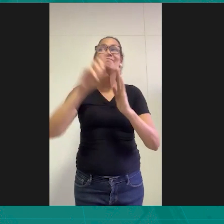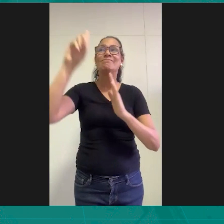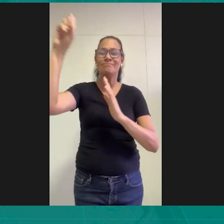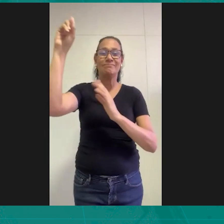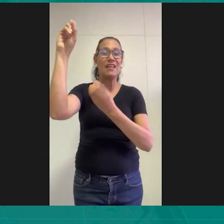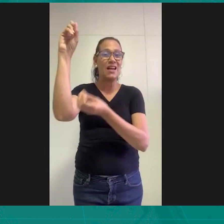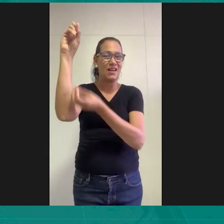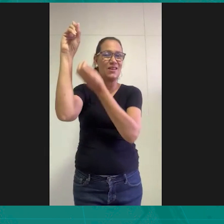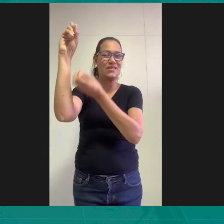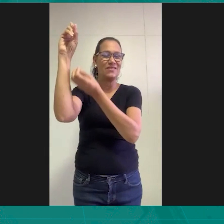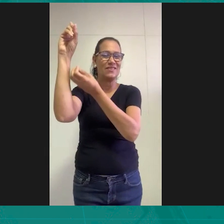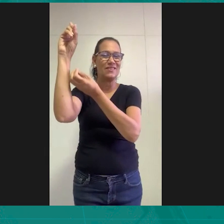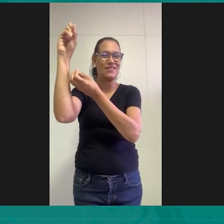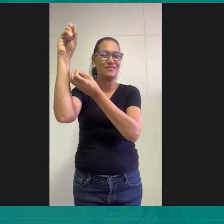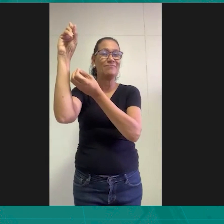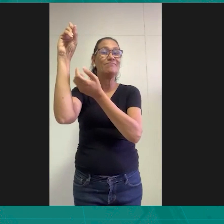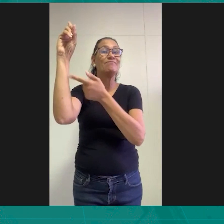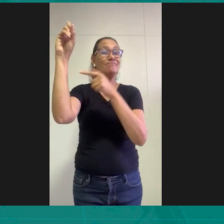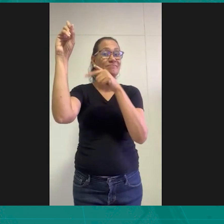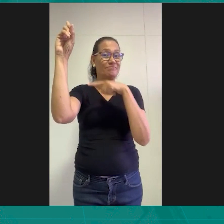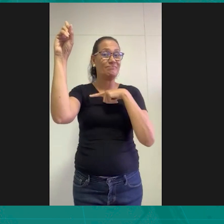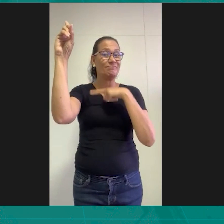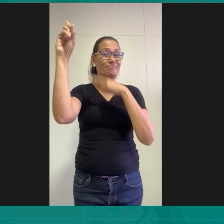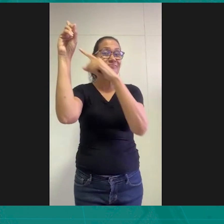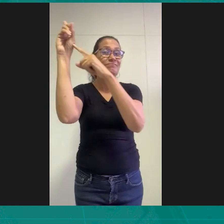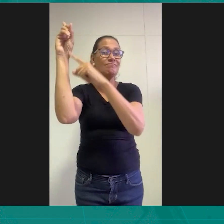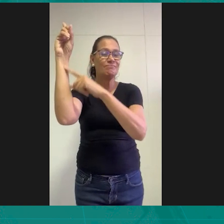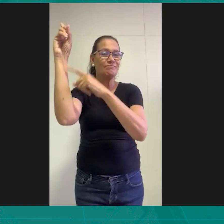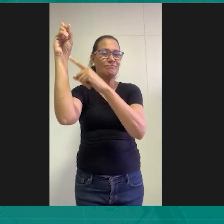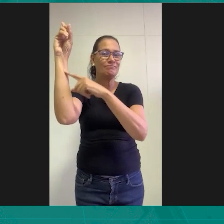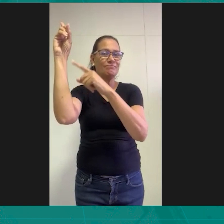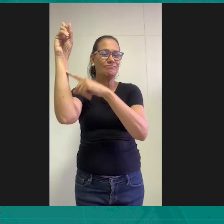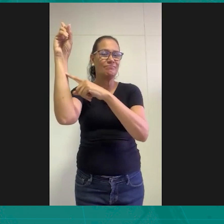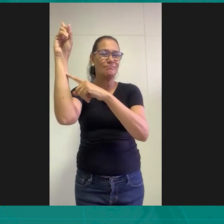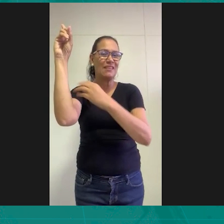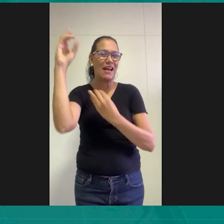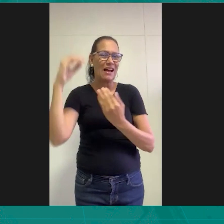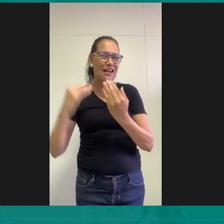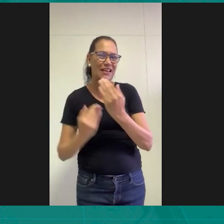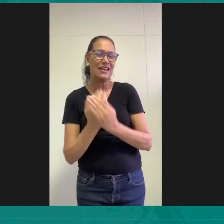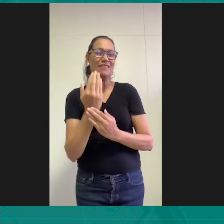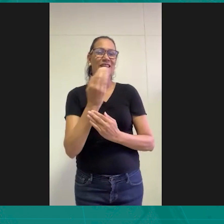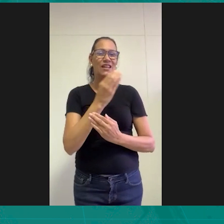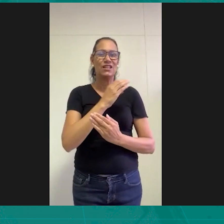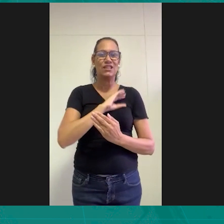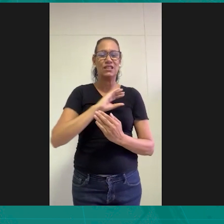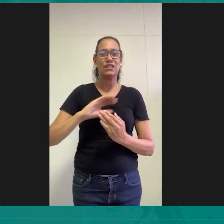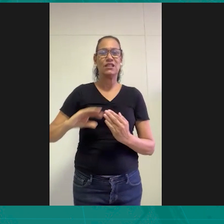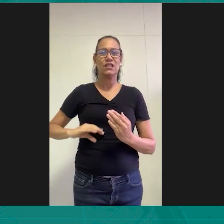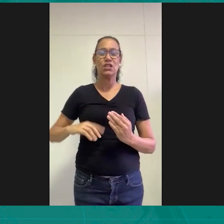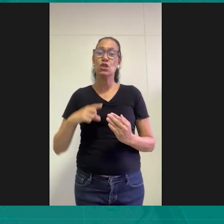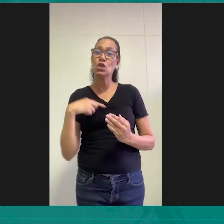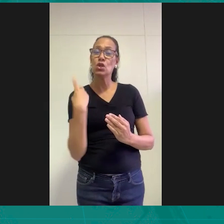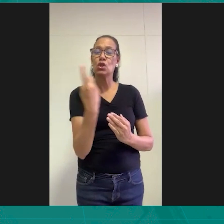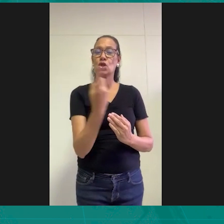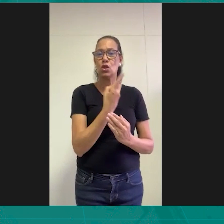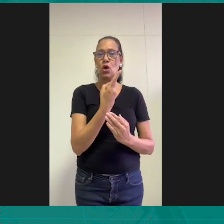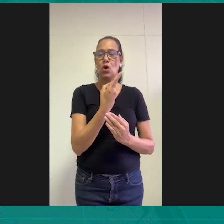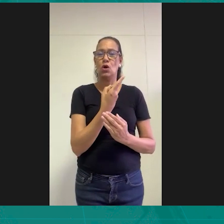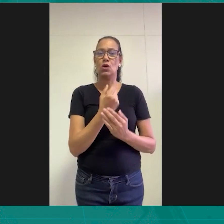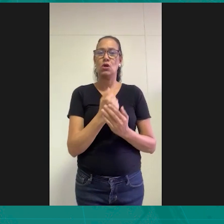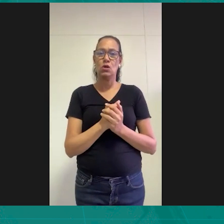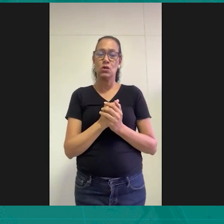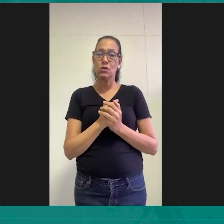Cristo é o caminho de introduzir-nos em Cristo, por meio de Cristo, em